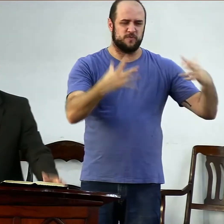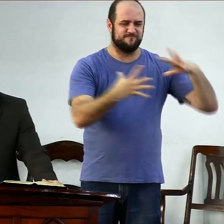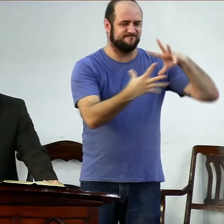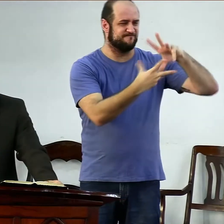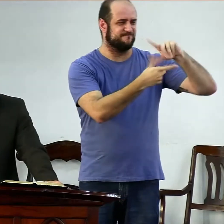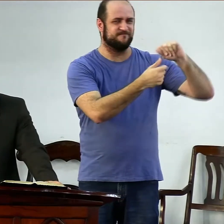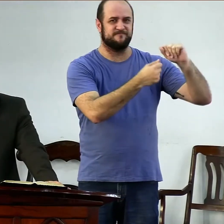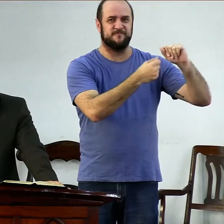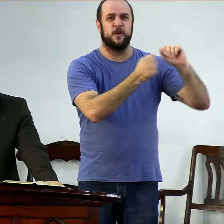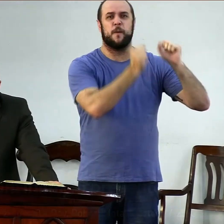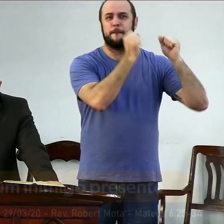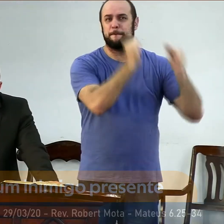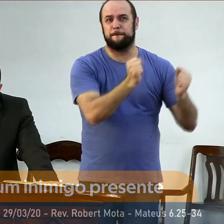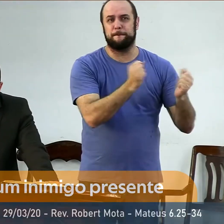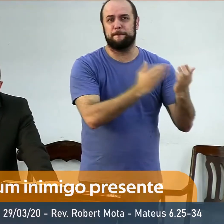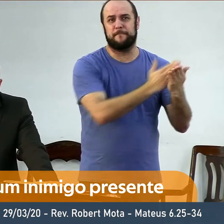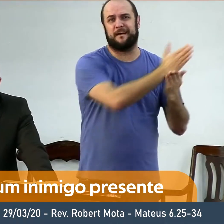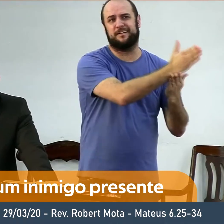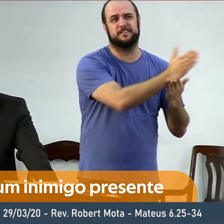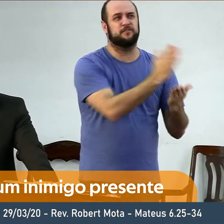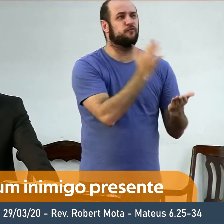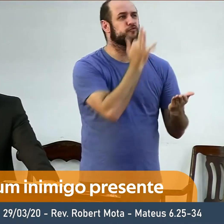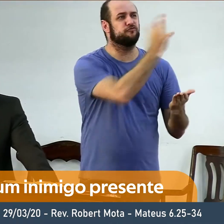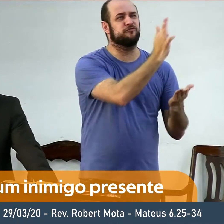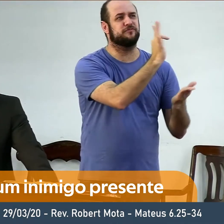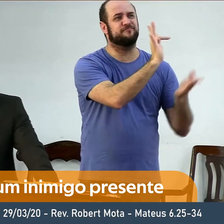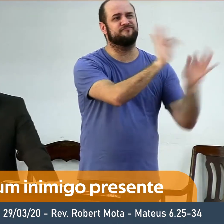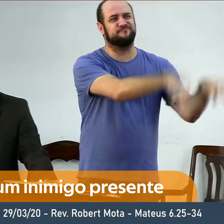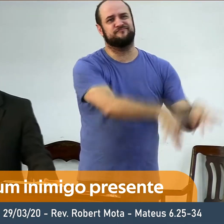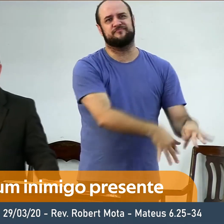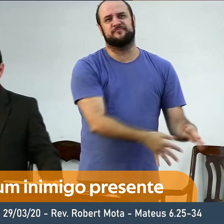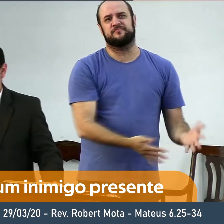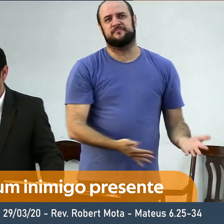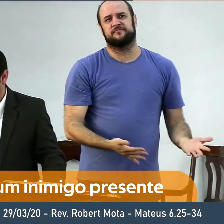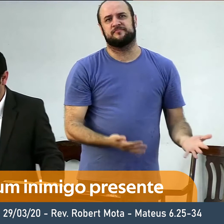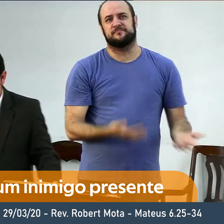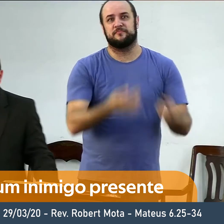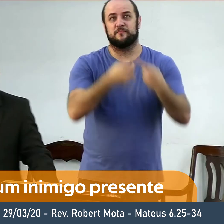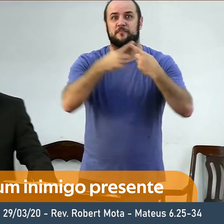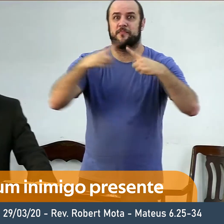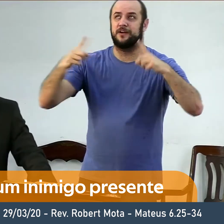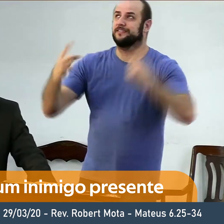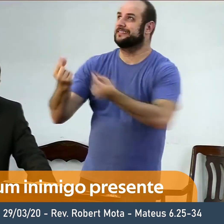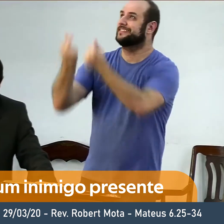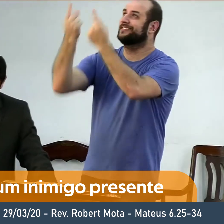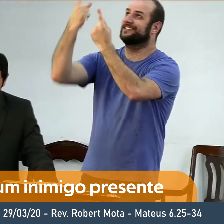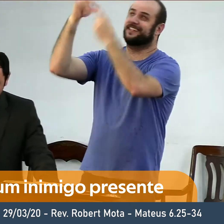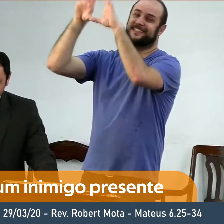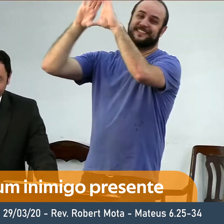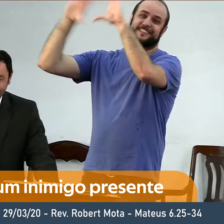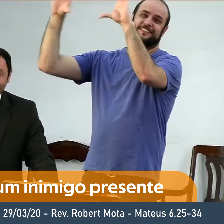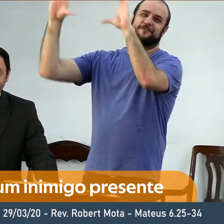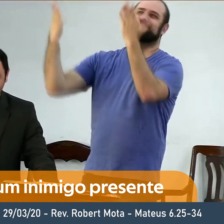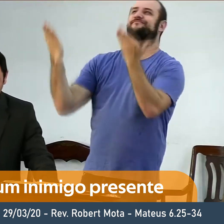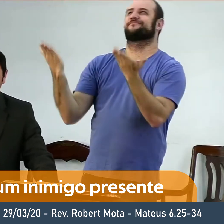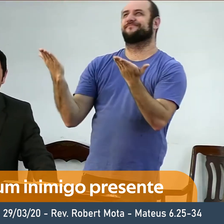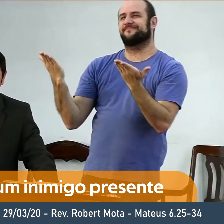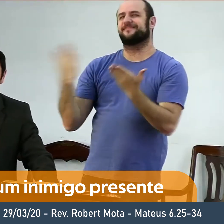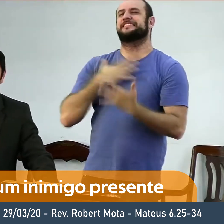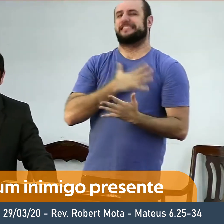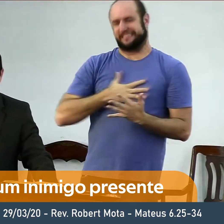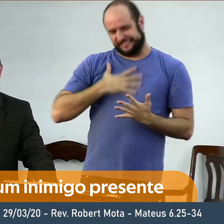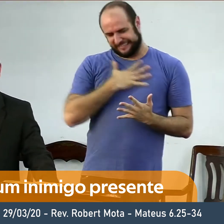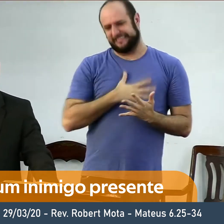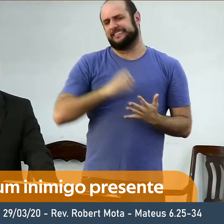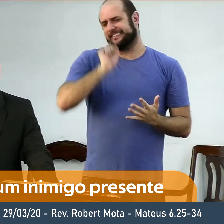passageiro. Eles acabam. Agora os tesouros do céu. Os tesouros do céu